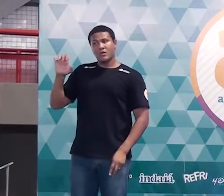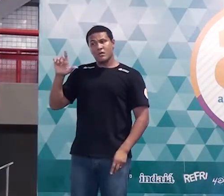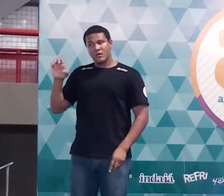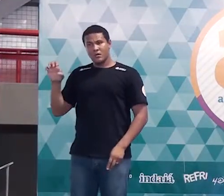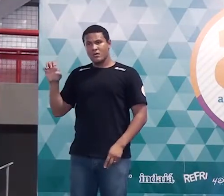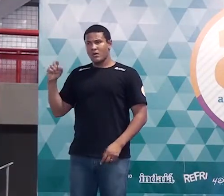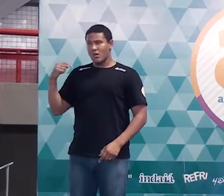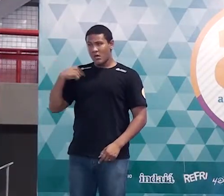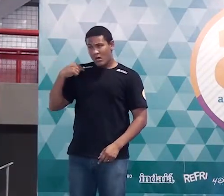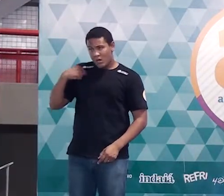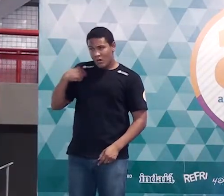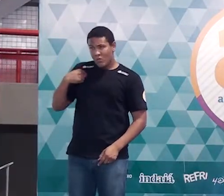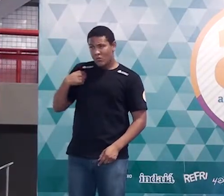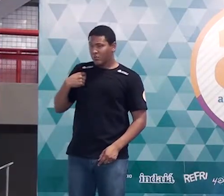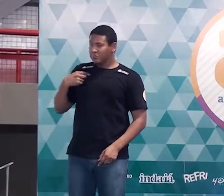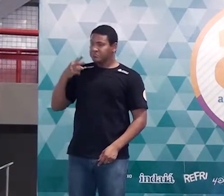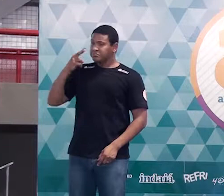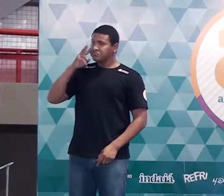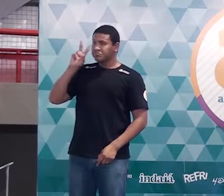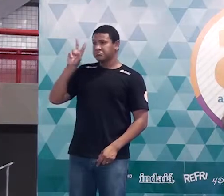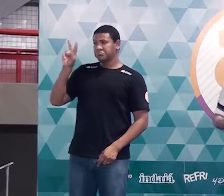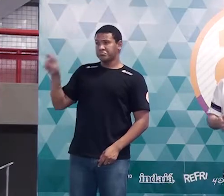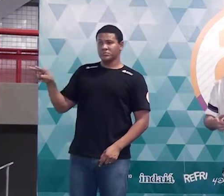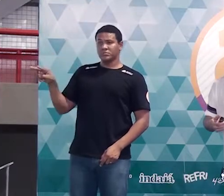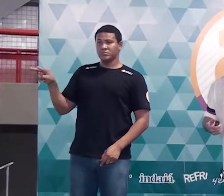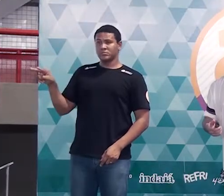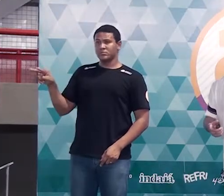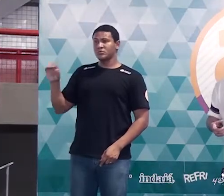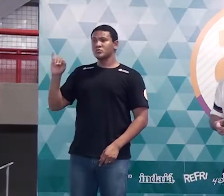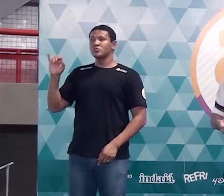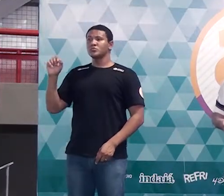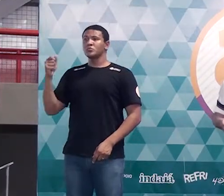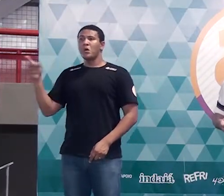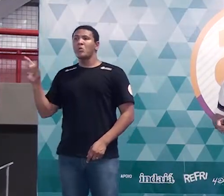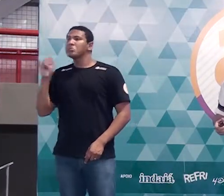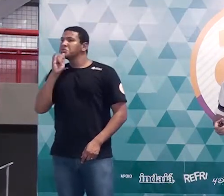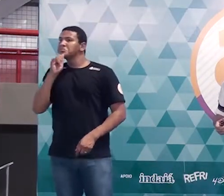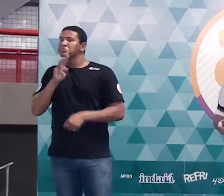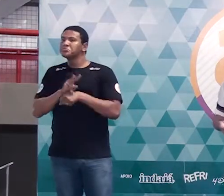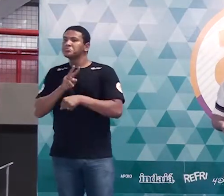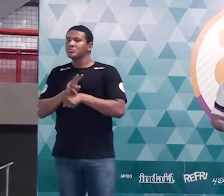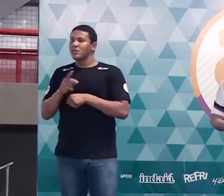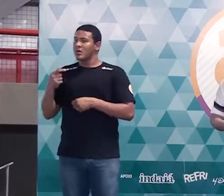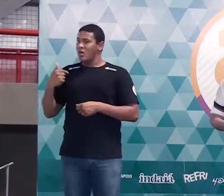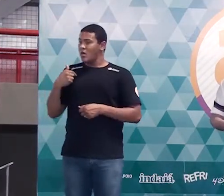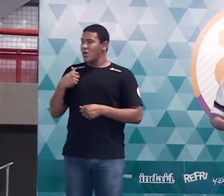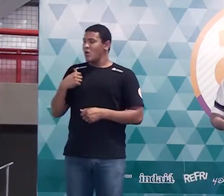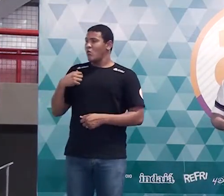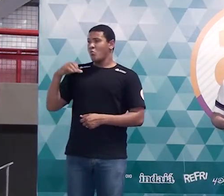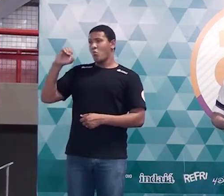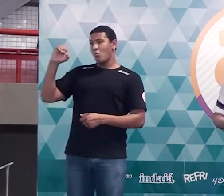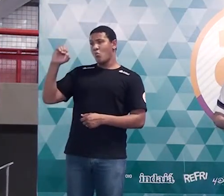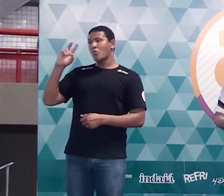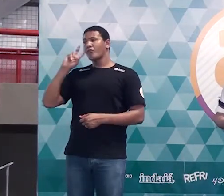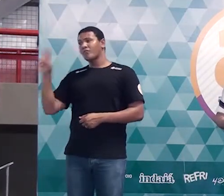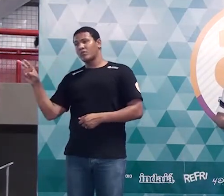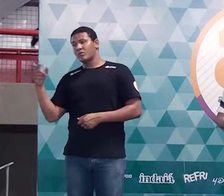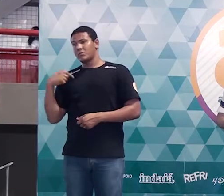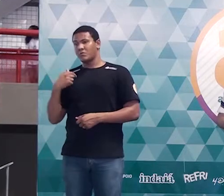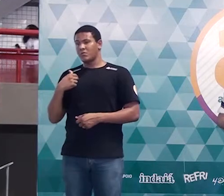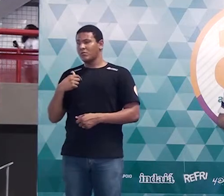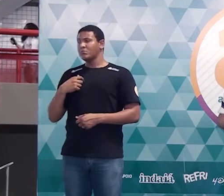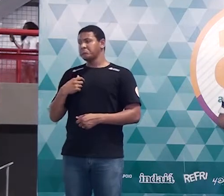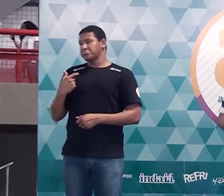Eu vi João. Eu o vi. Eu vi